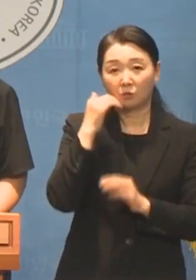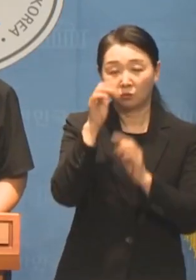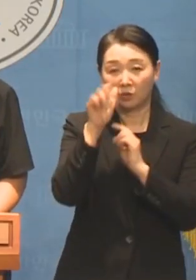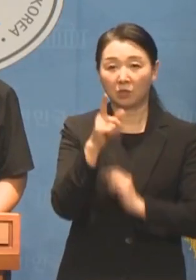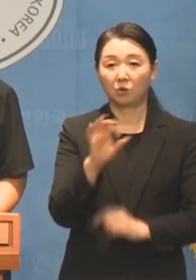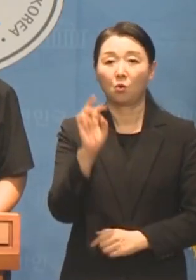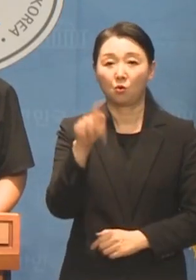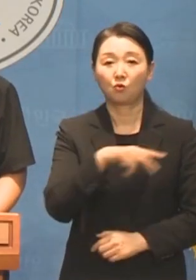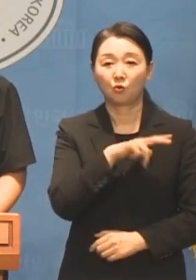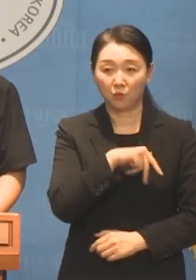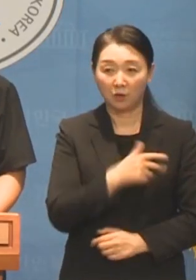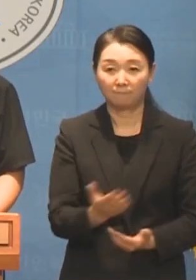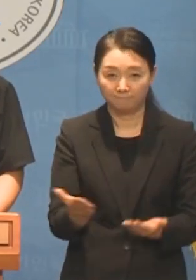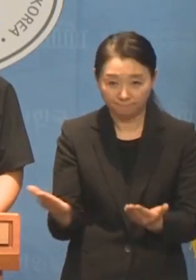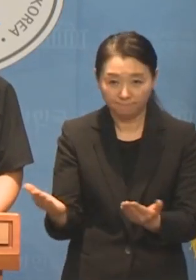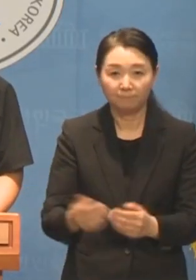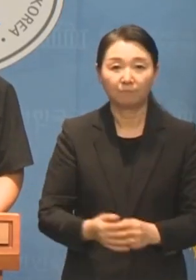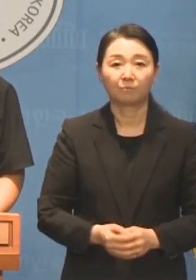이용우 국회의원님이십니다.